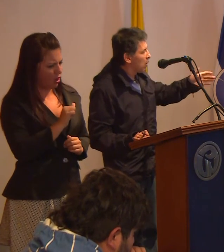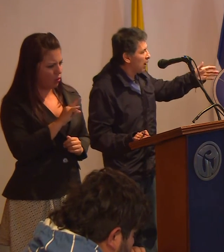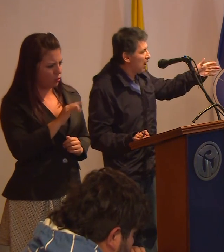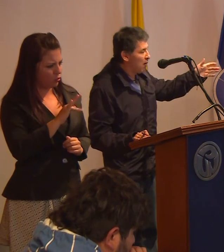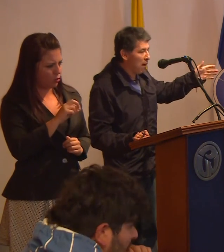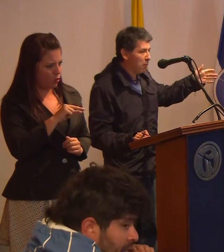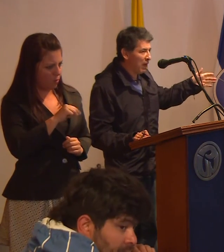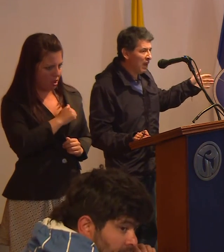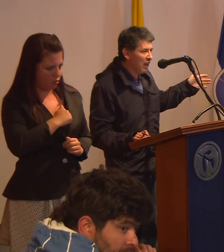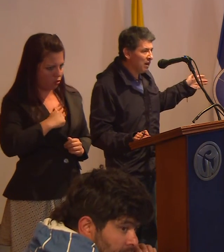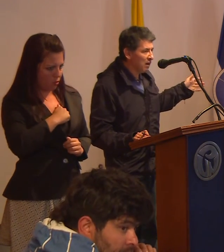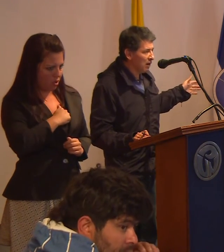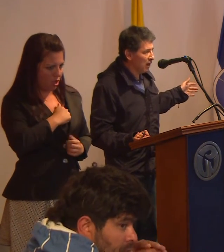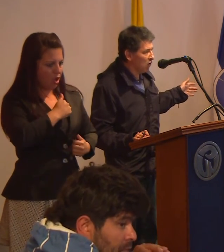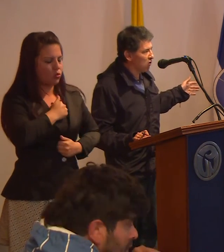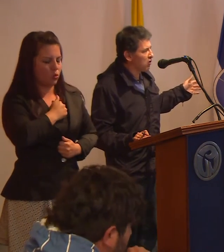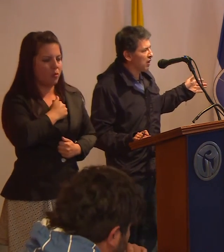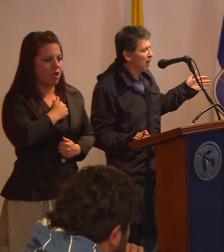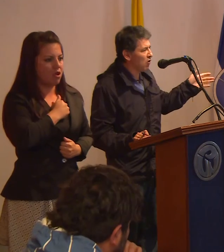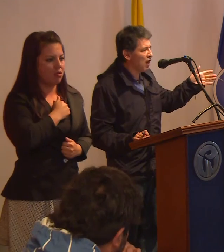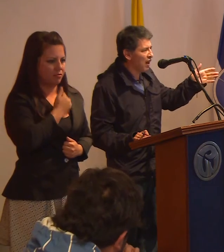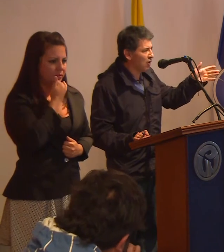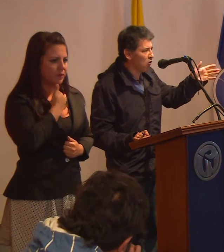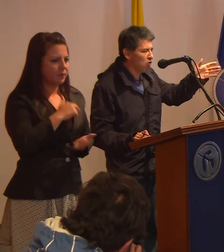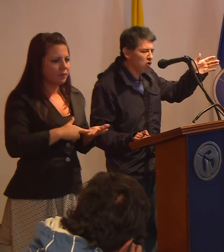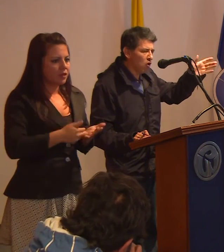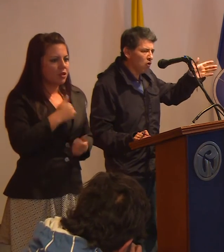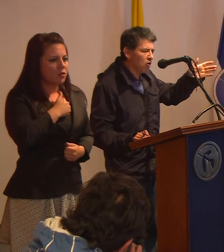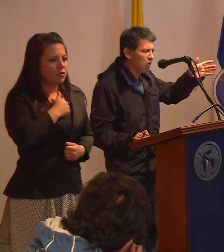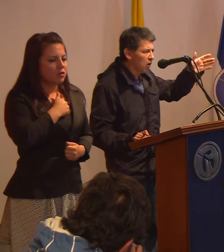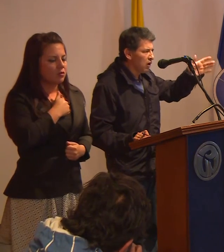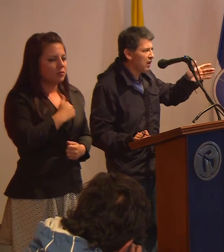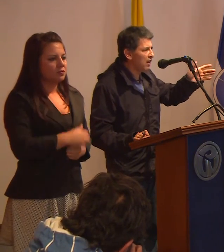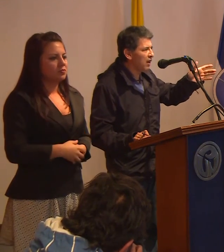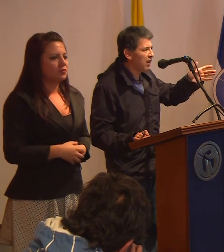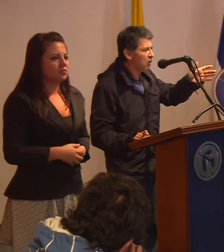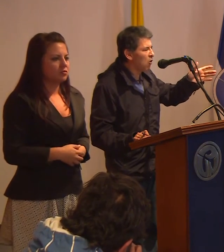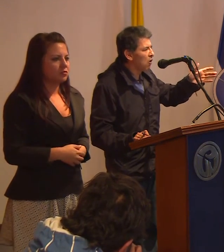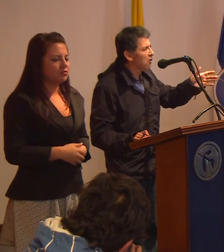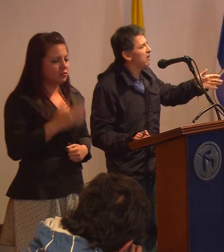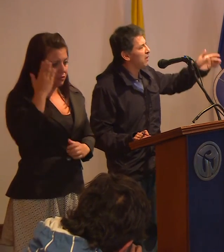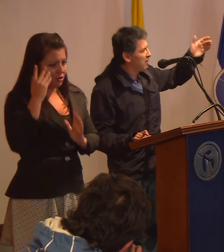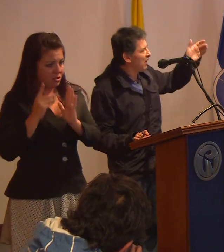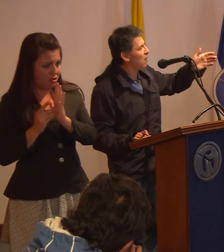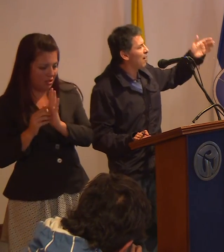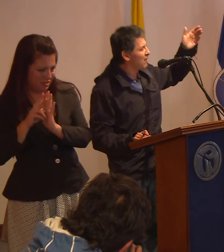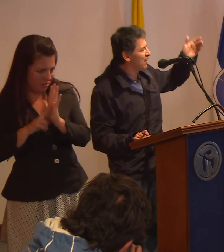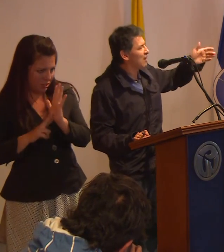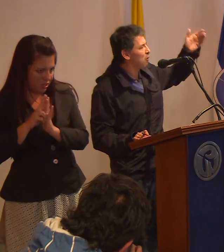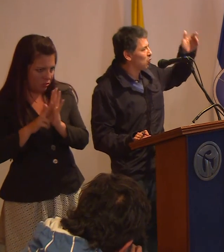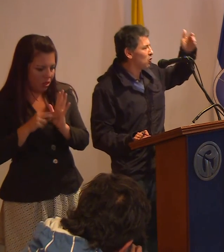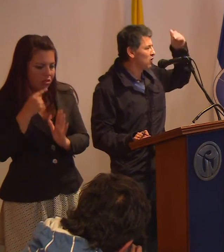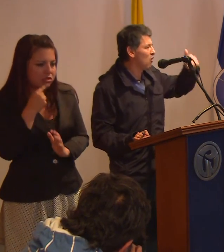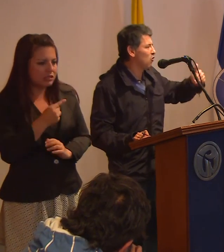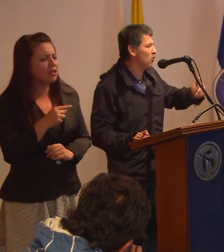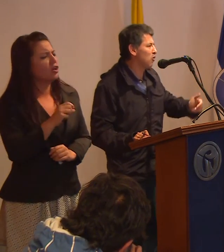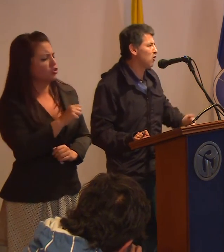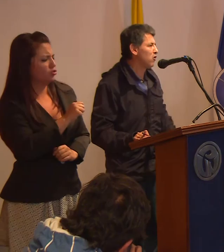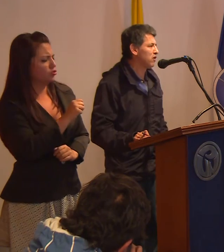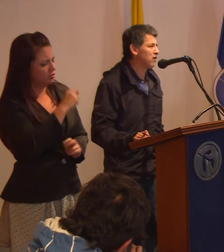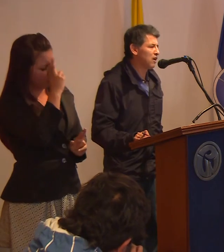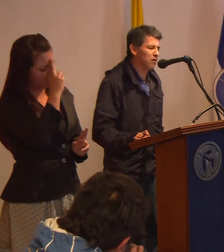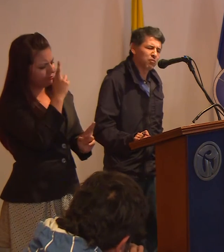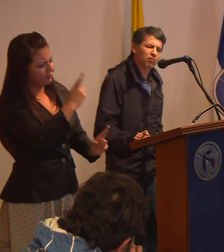Obvio, en el papel, en los considerandos de la resolución y del decreto, se dice que van a ser respetuosos de la